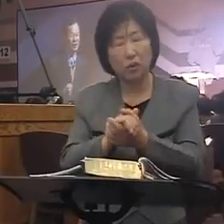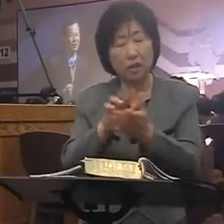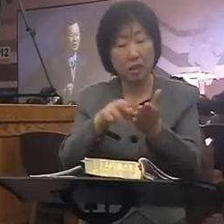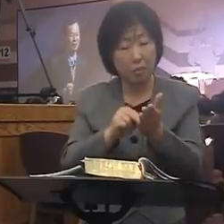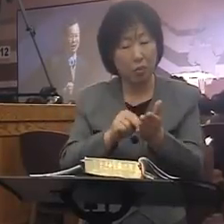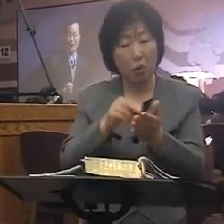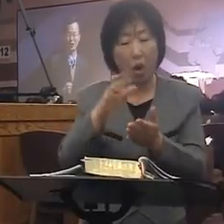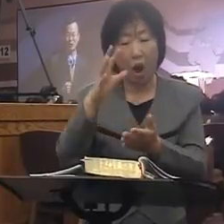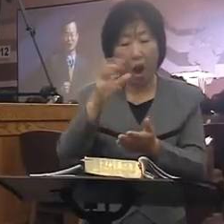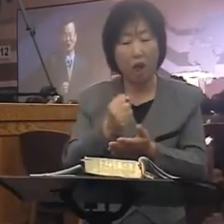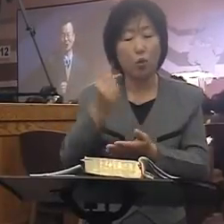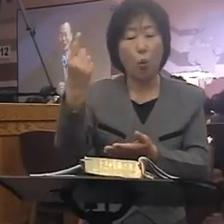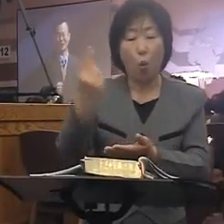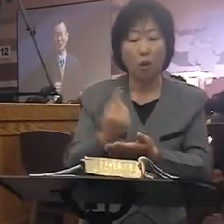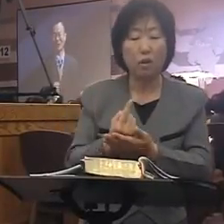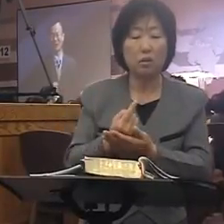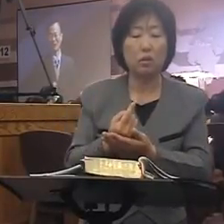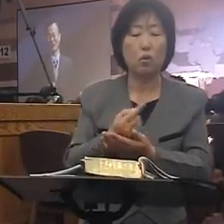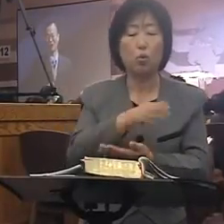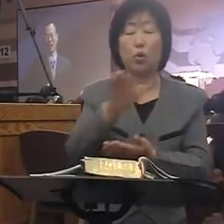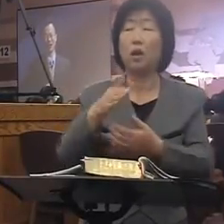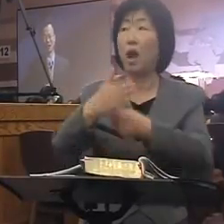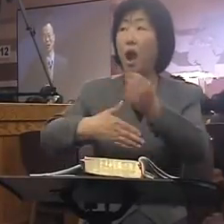우리를 만나주시기를